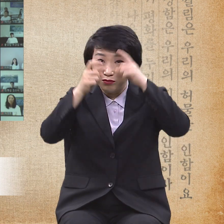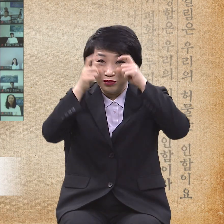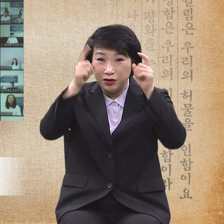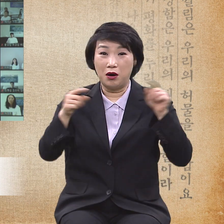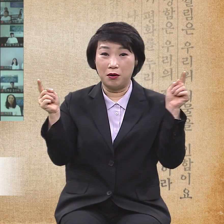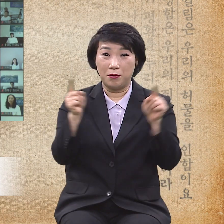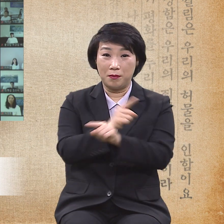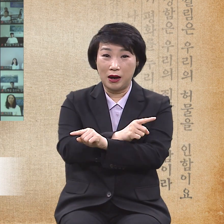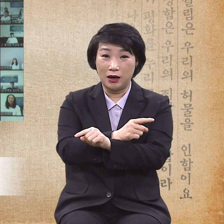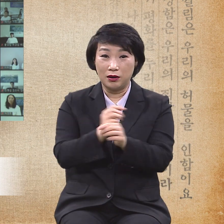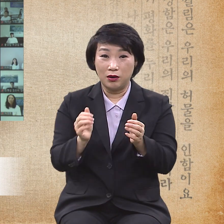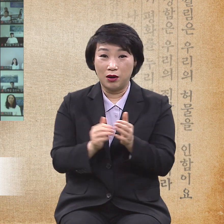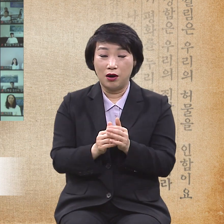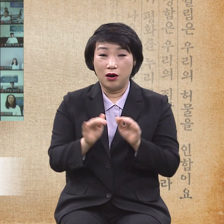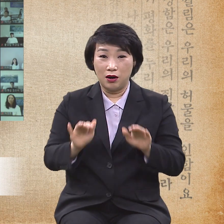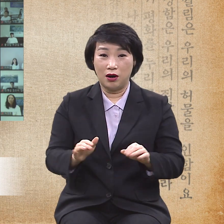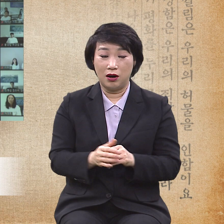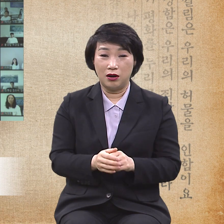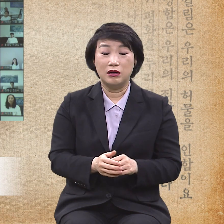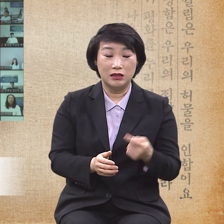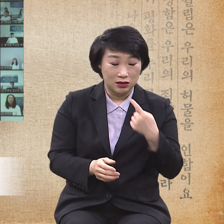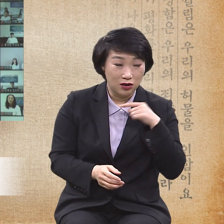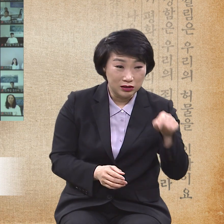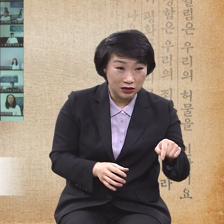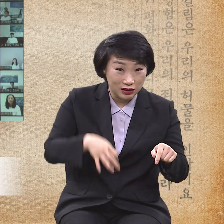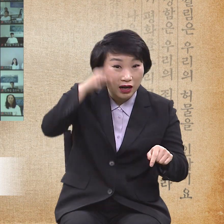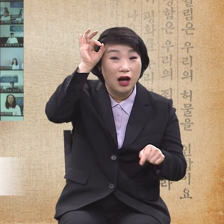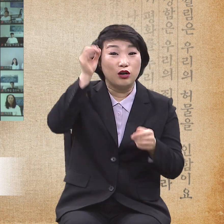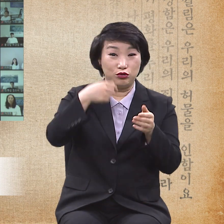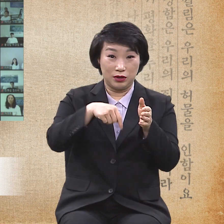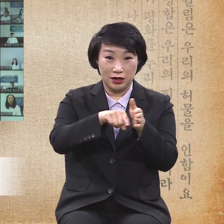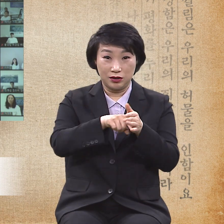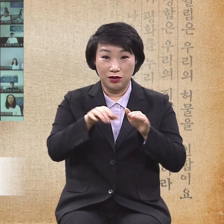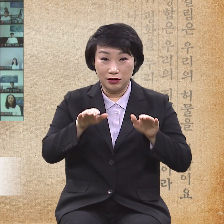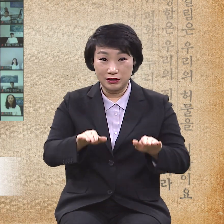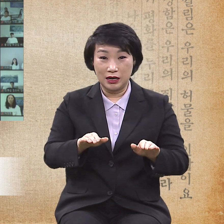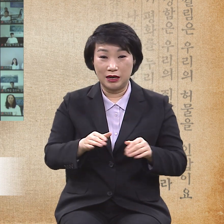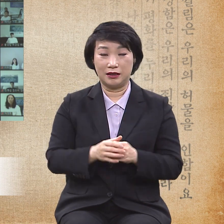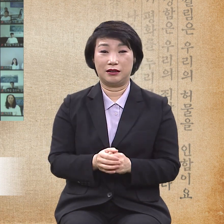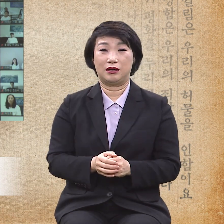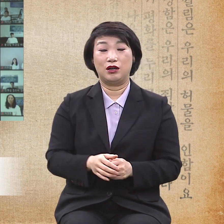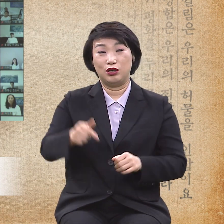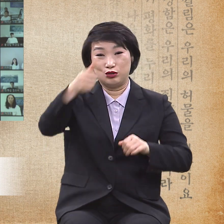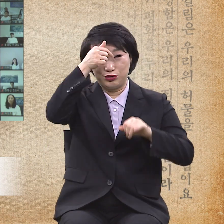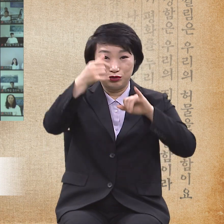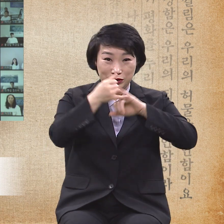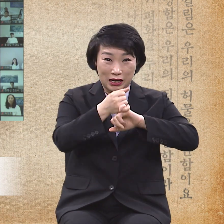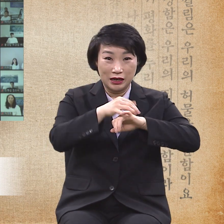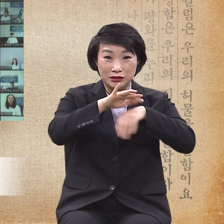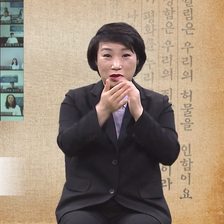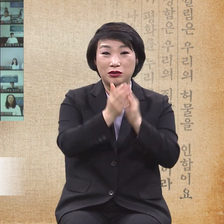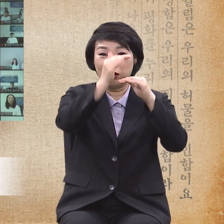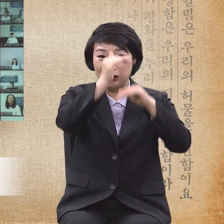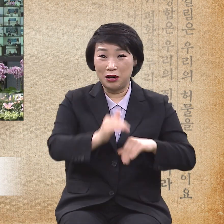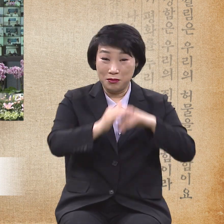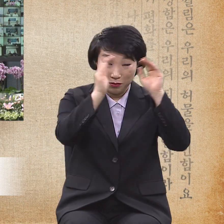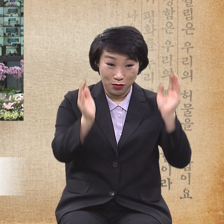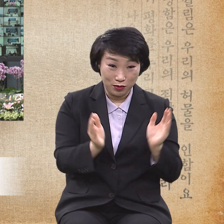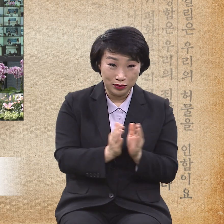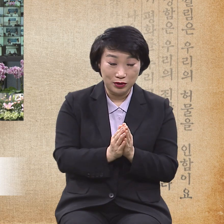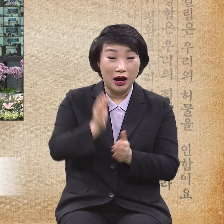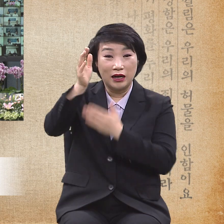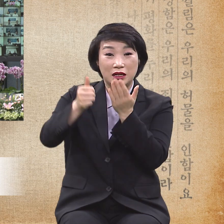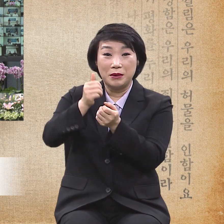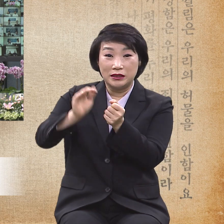불평으로 바꾸면서 그랬던 것을 깨닫게 하기 위해서 구약은 전부가 다